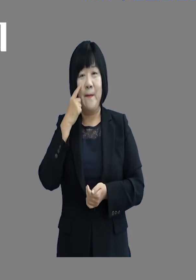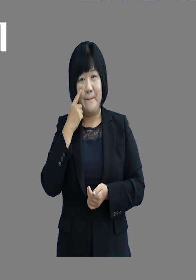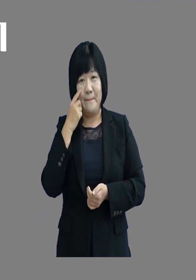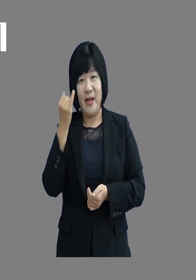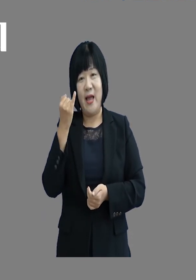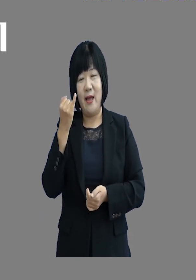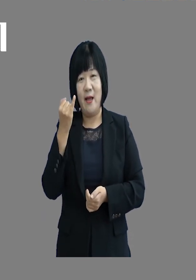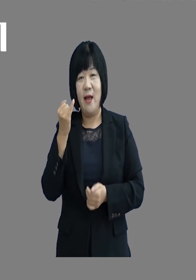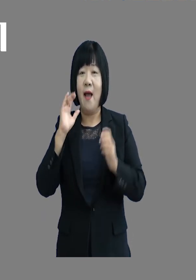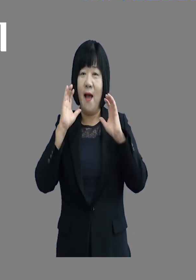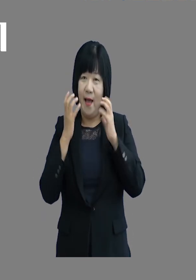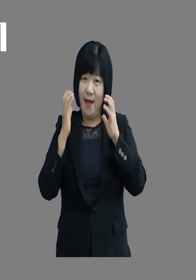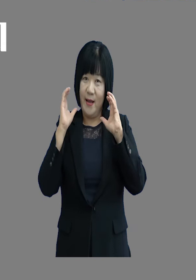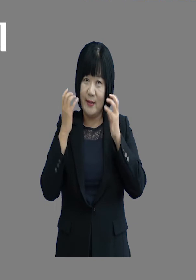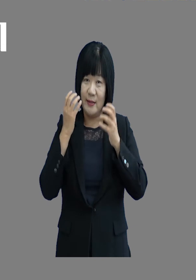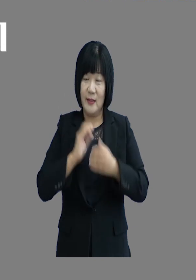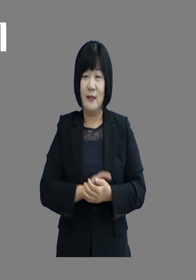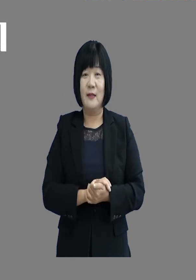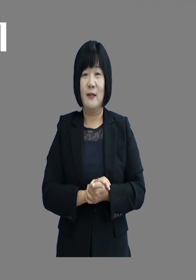아기?